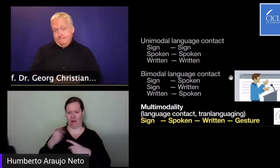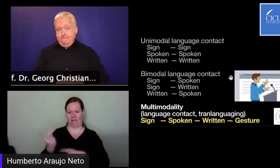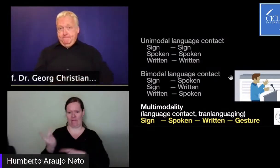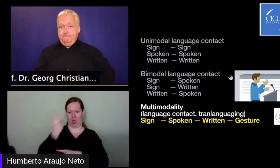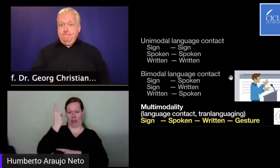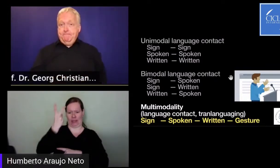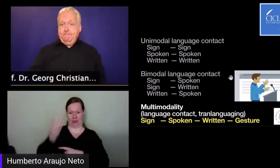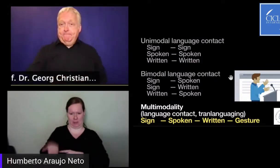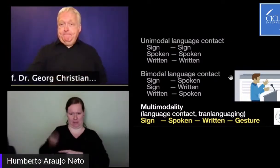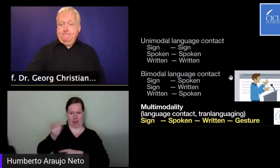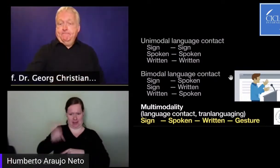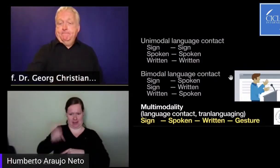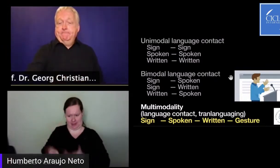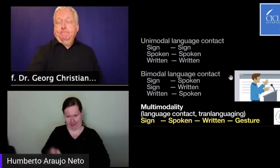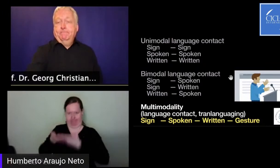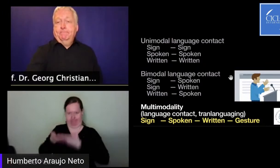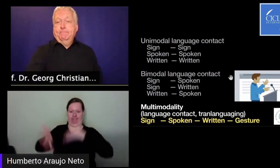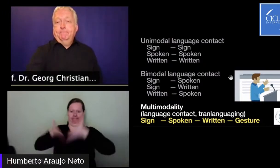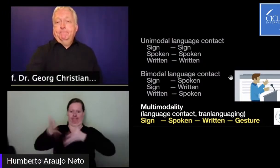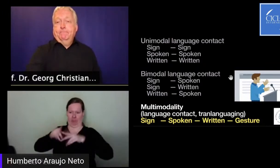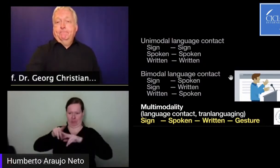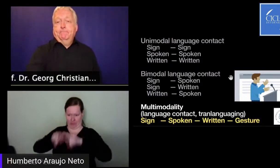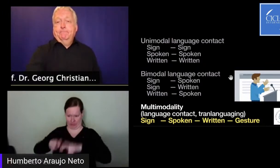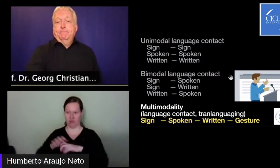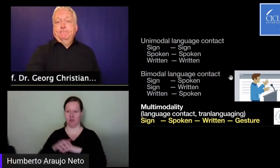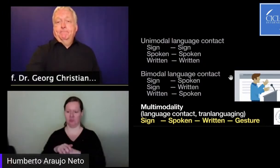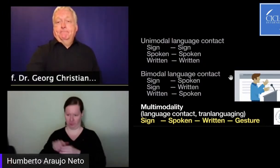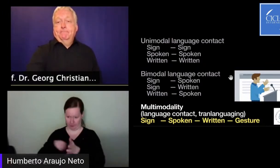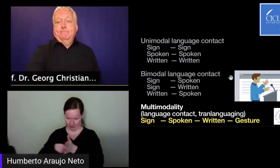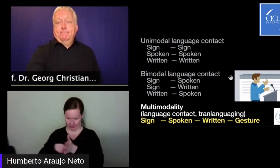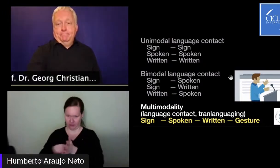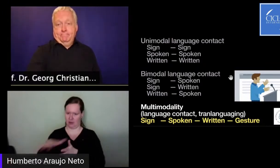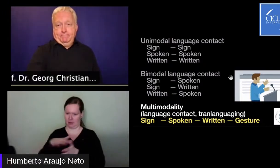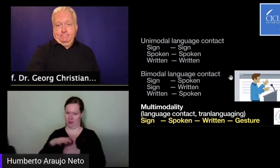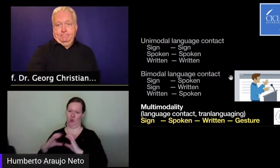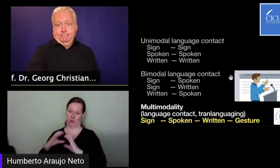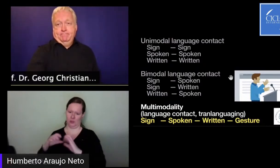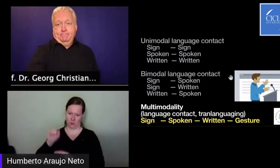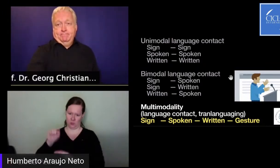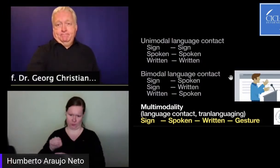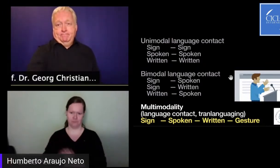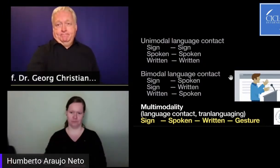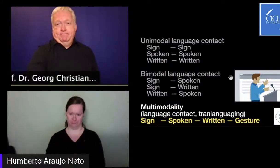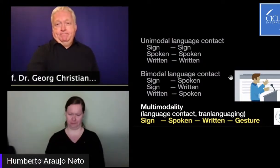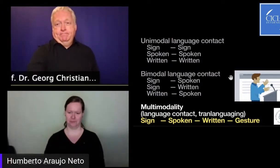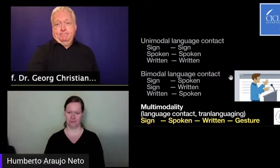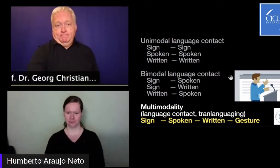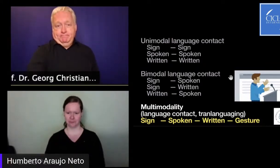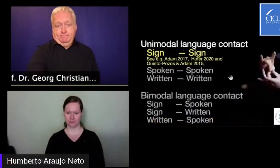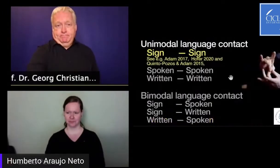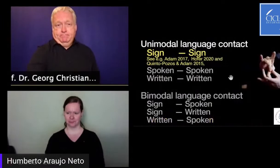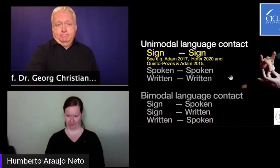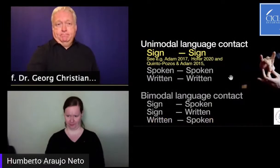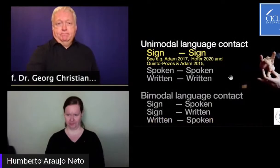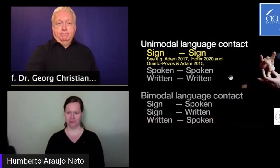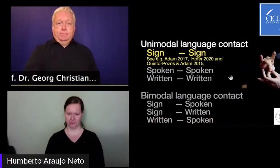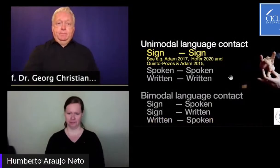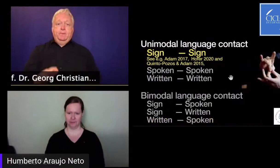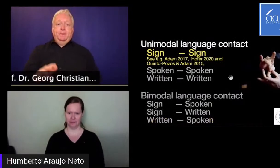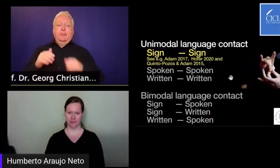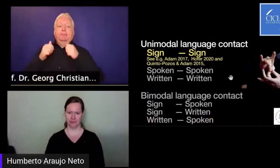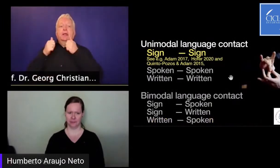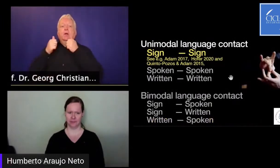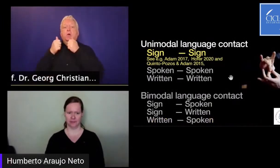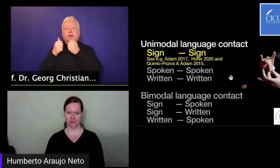né? Então, por isso é um campo bastante valioso, que vale a pena a gente direcionar a nossa